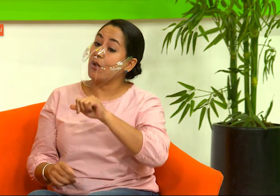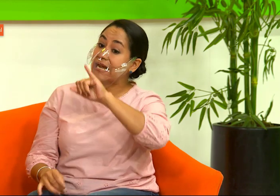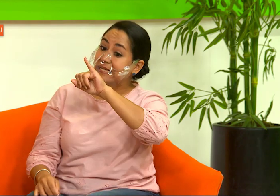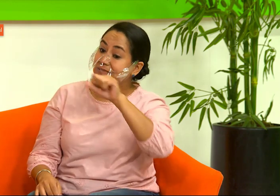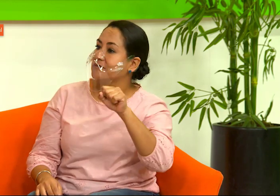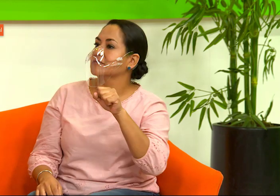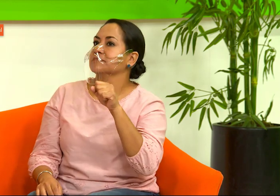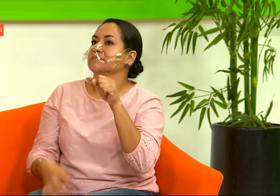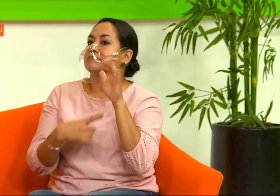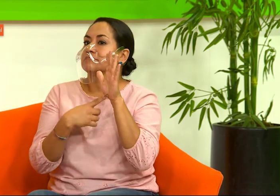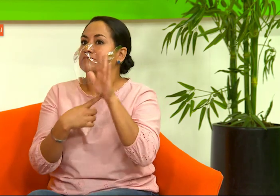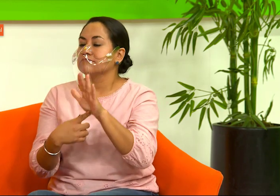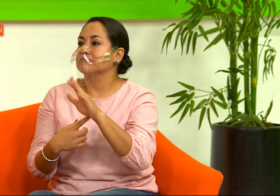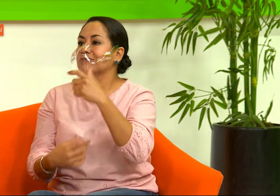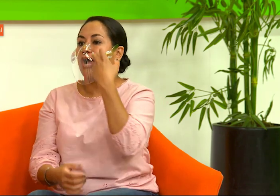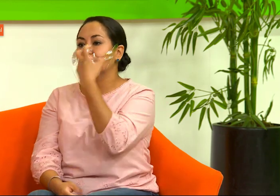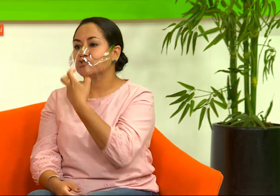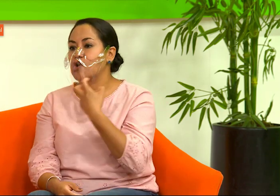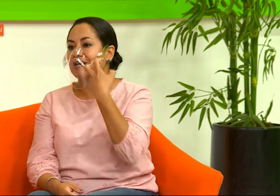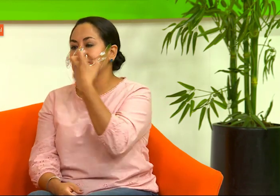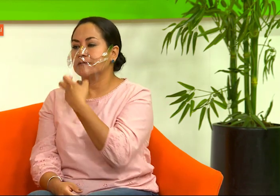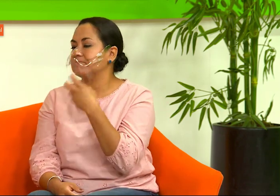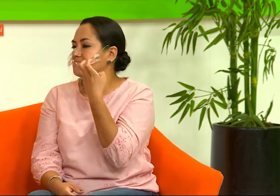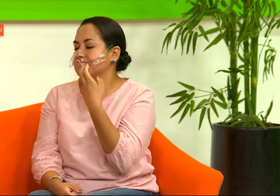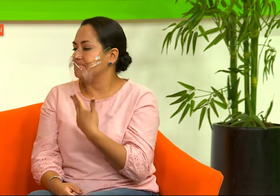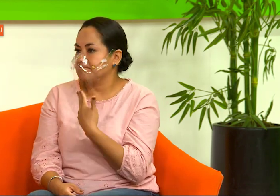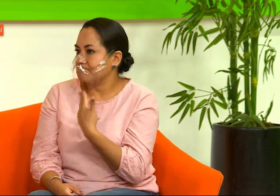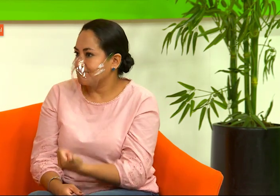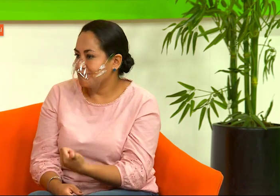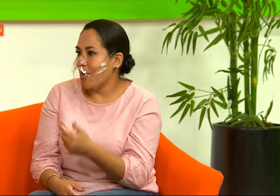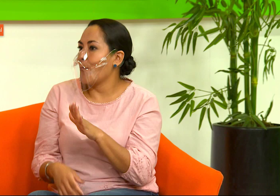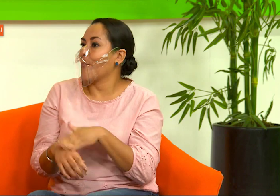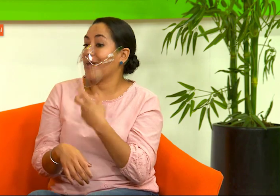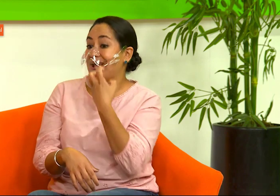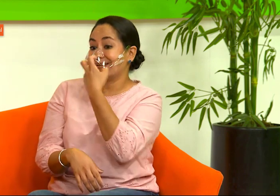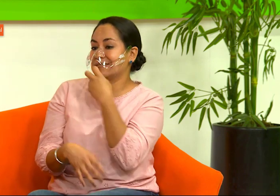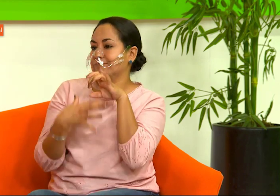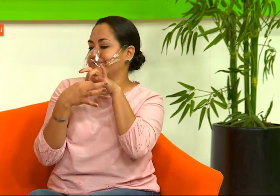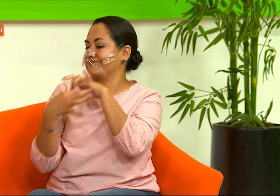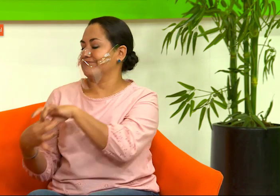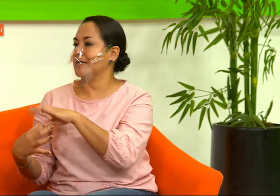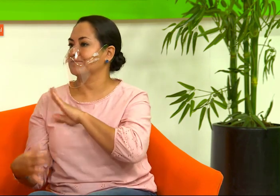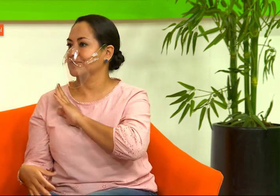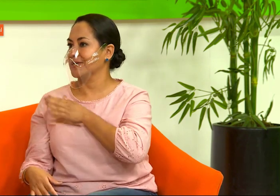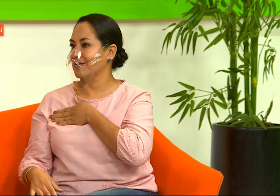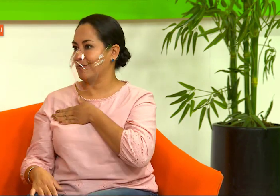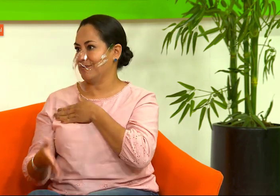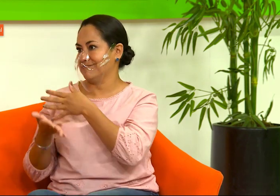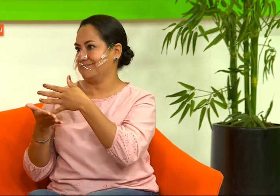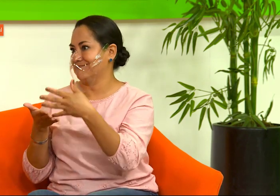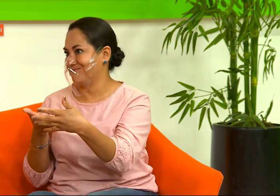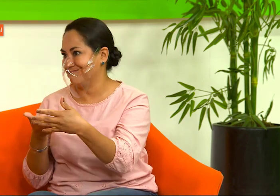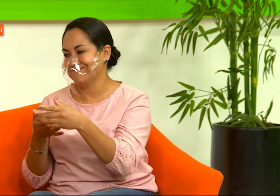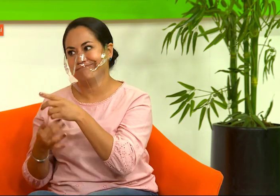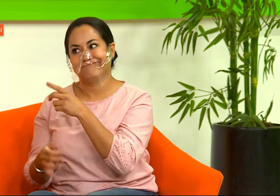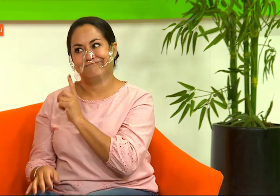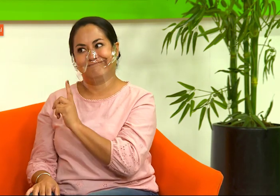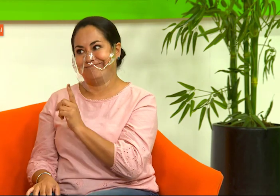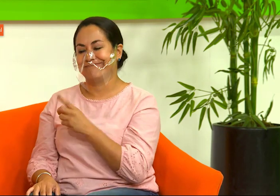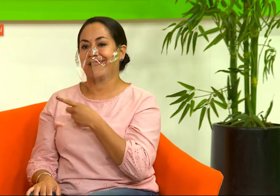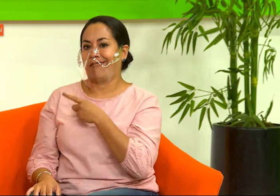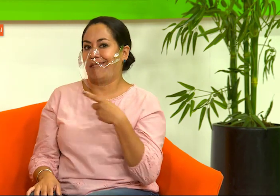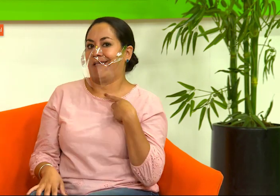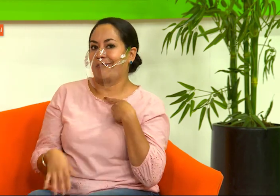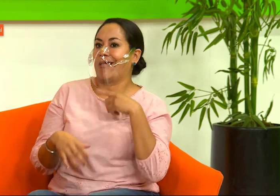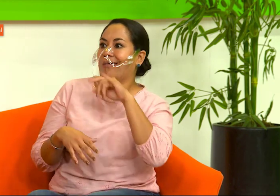utilizarla con su estructura propia. El instructor sordo, por ejemplo, tampoco puede mostrar que está oralizado, ¿no? Y que lleva